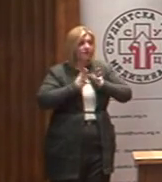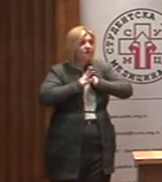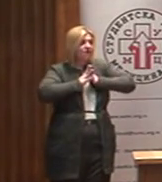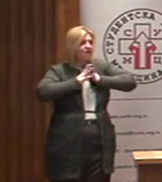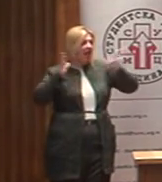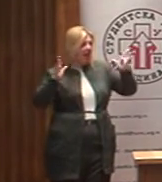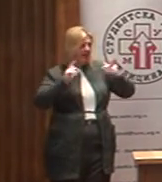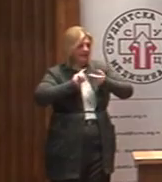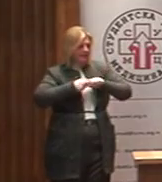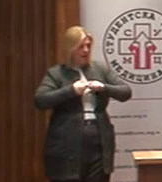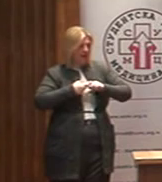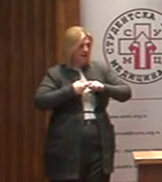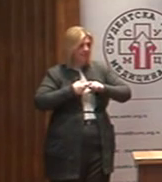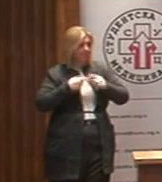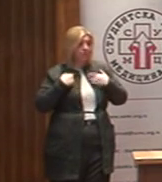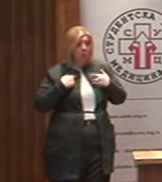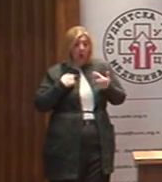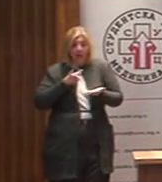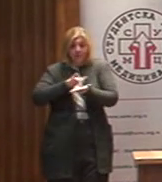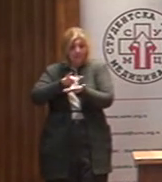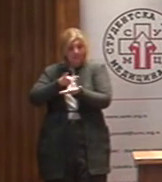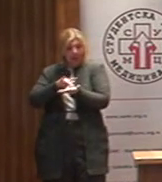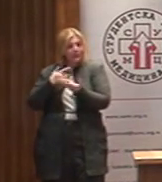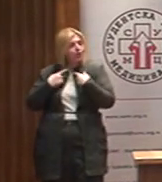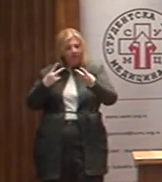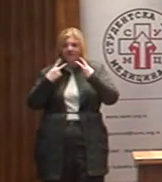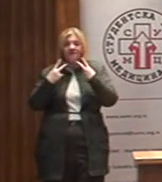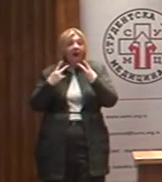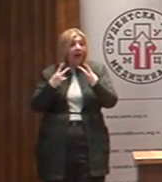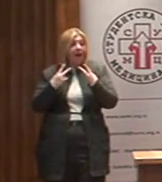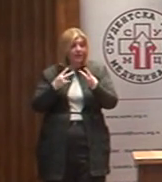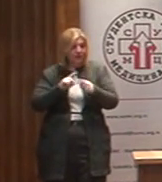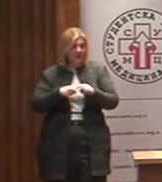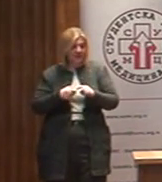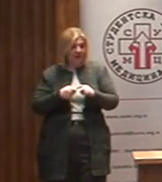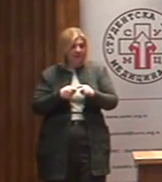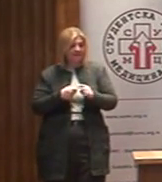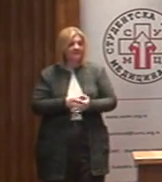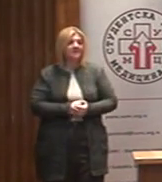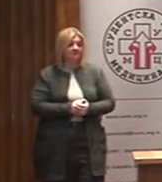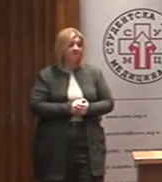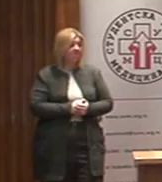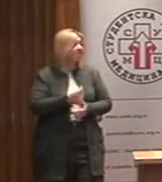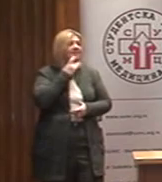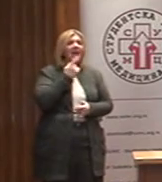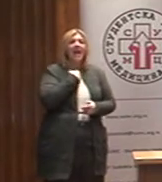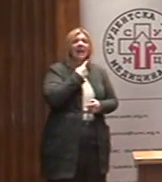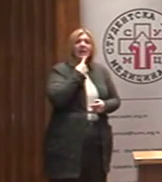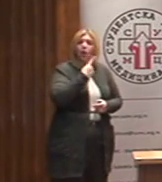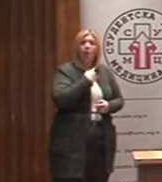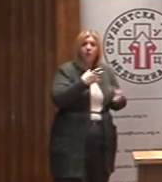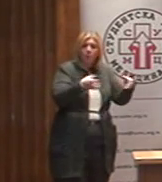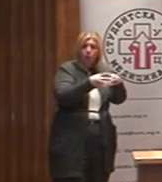poduhvat za našu sredinu, veoma značajan. Kada se radi o bioetičkom društvu